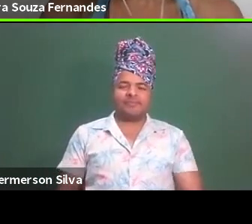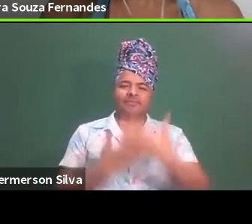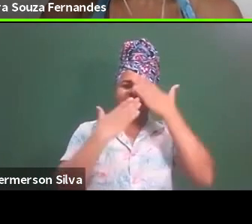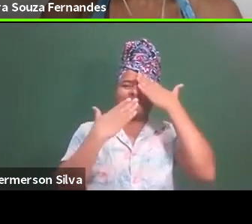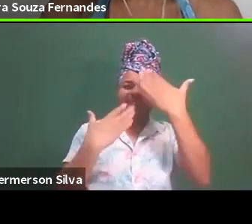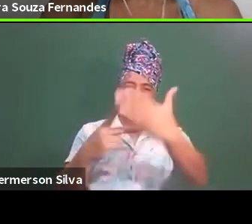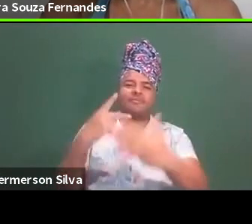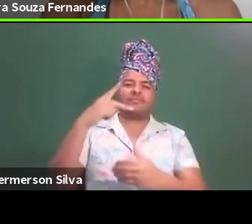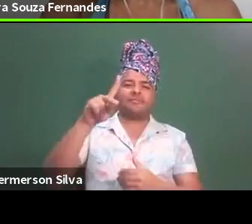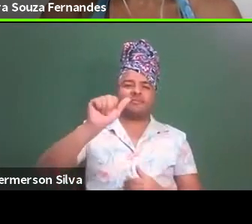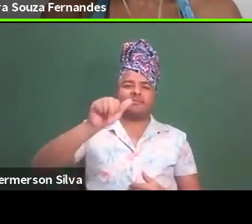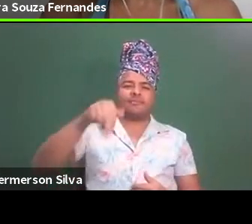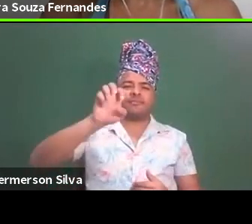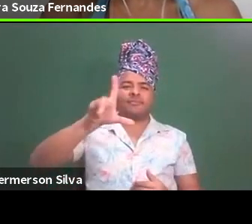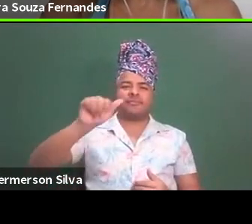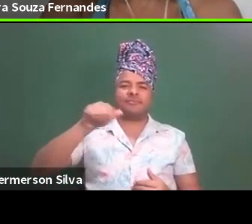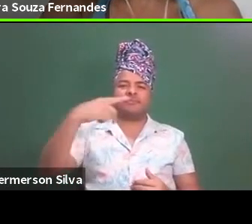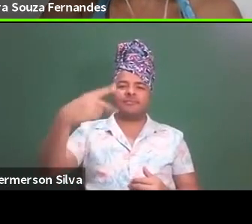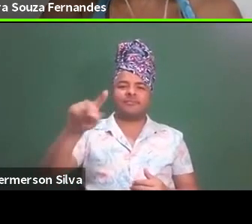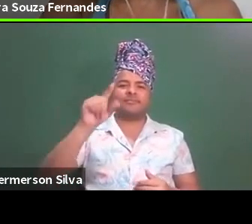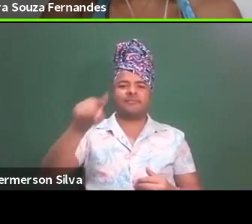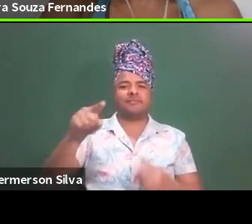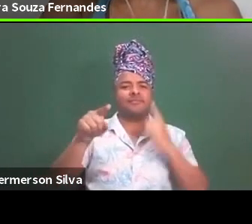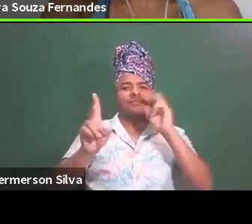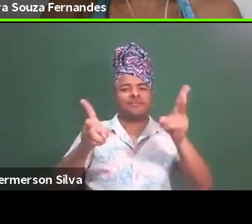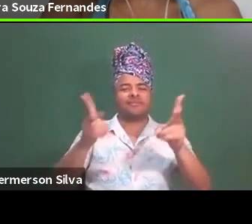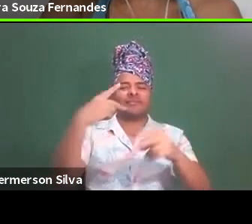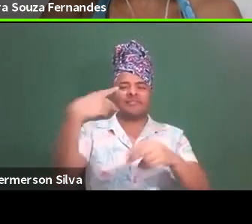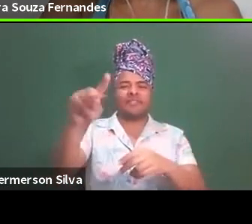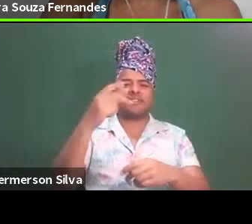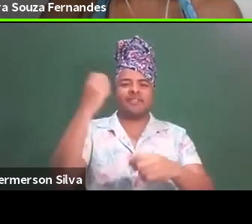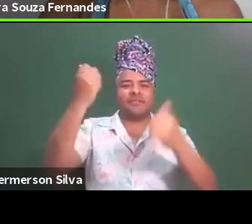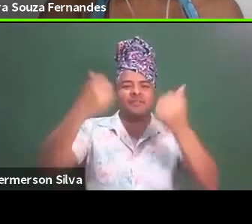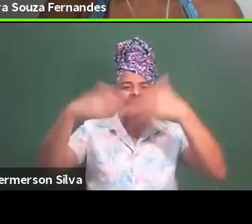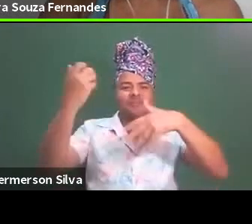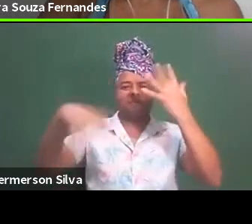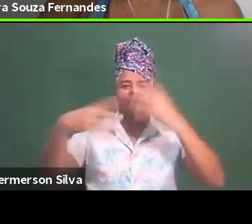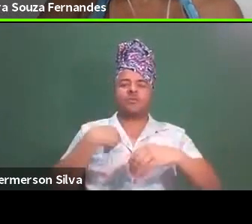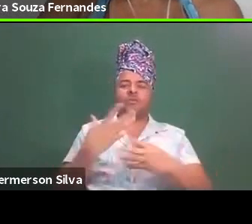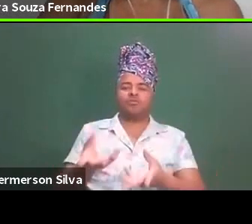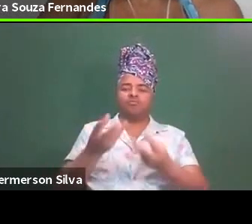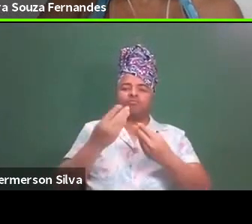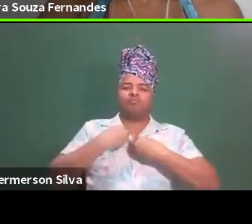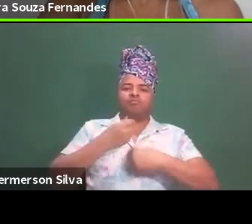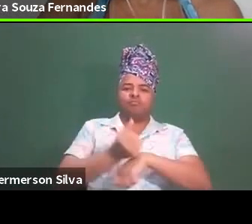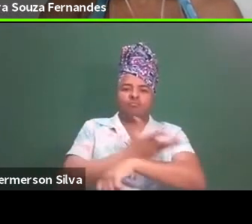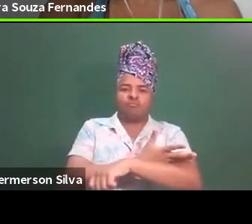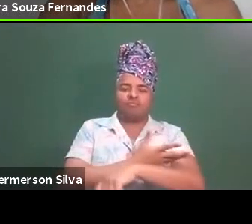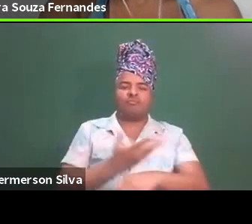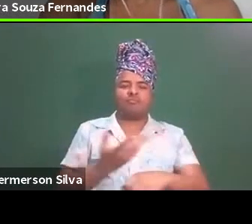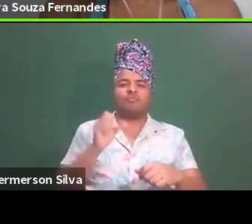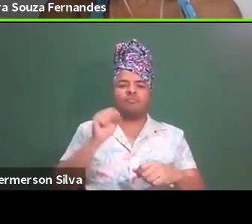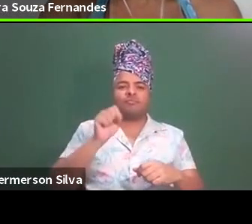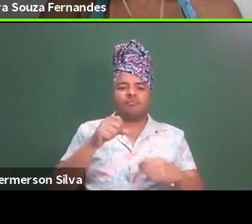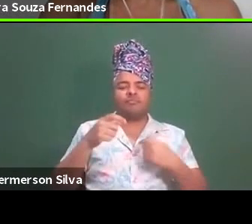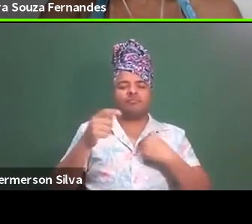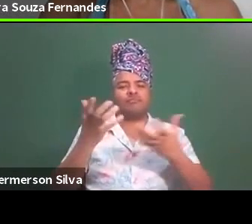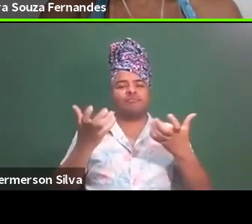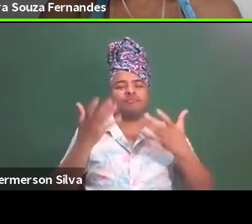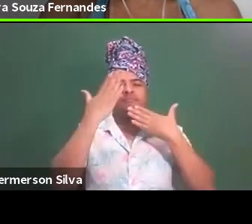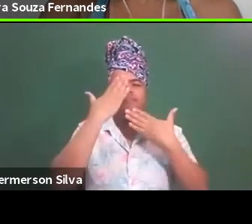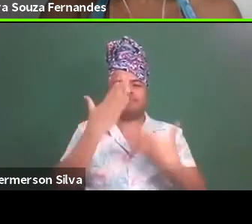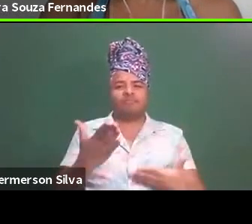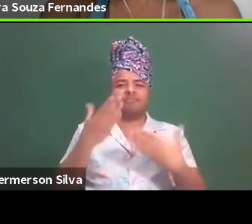Obrigada, Pamela. Você sempre me emociona toda vez que você fala. Eu gostaria de agradecer